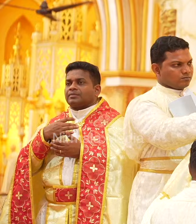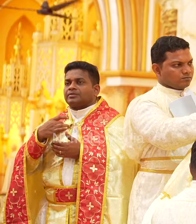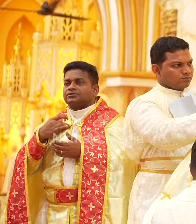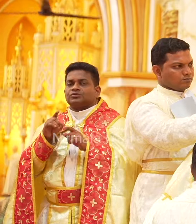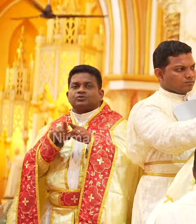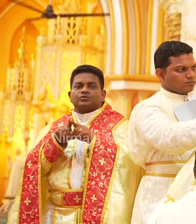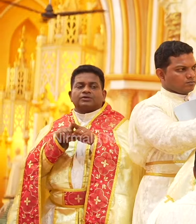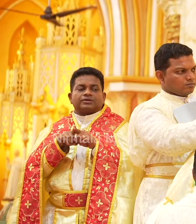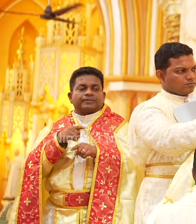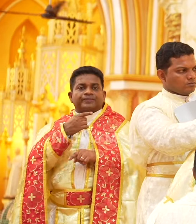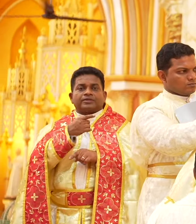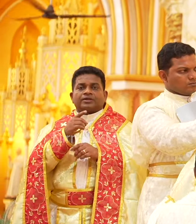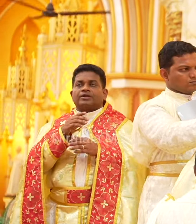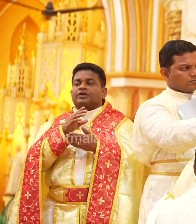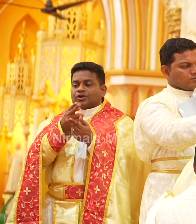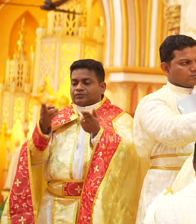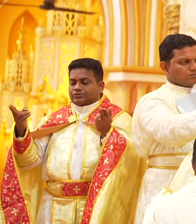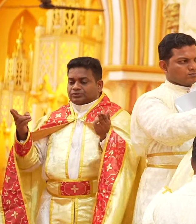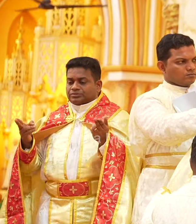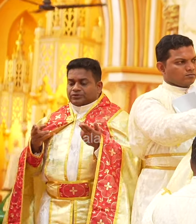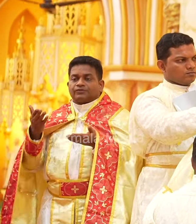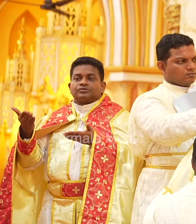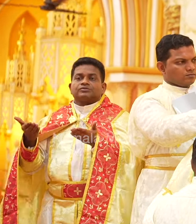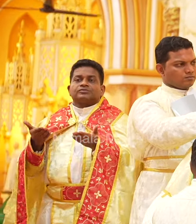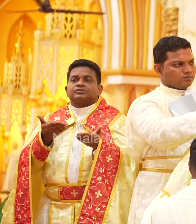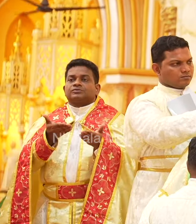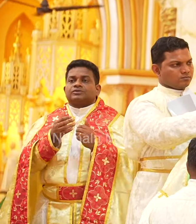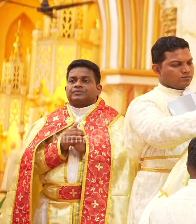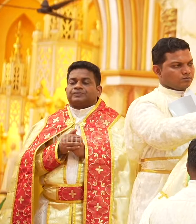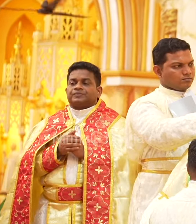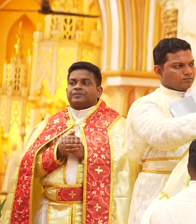കൂടെ അങ്ങയുടെ വിശുദ്ധ മധുഭായിൽ ശുശ്രൂഷിക്കുന്നതിനും